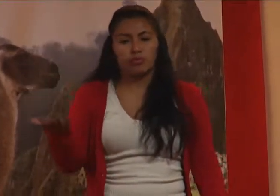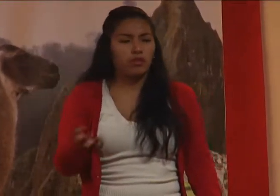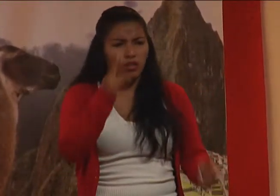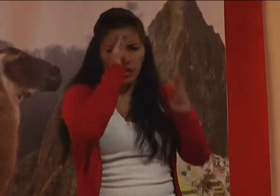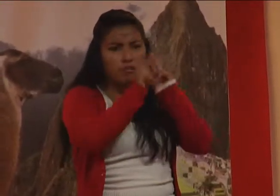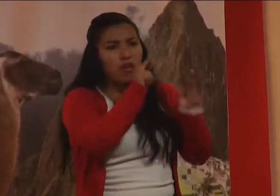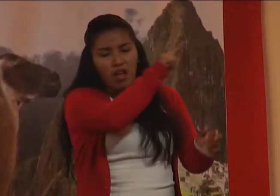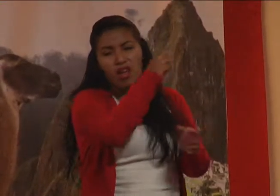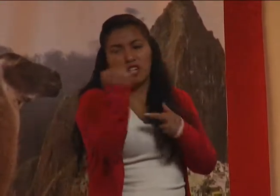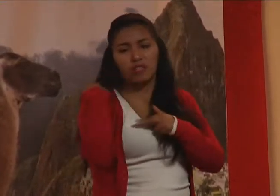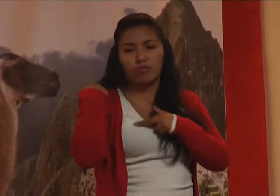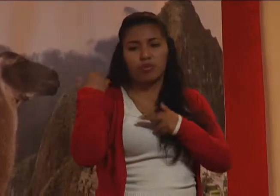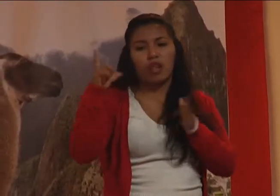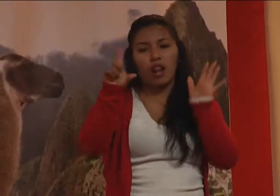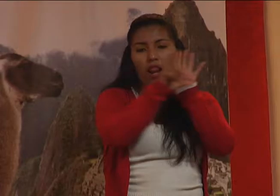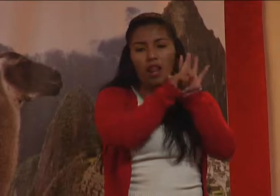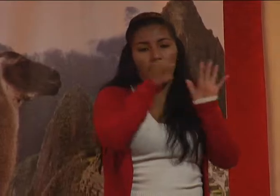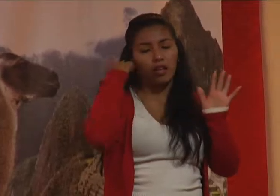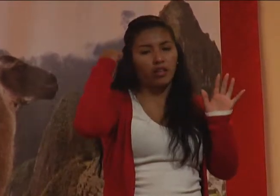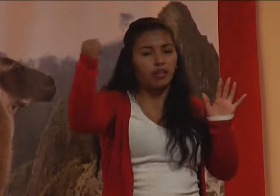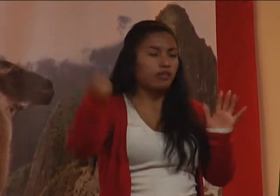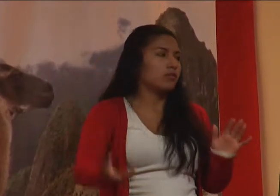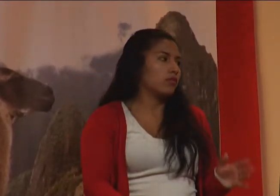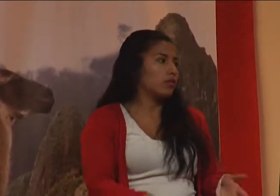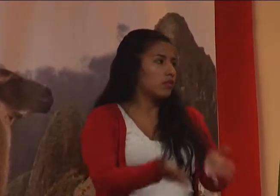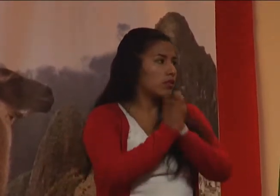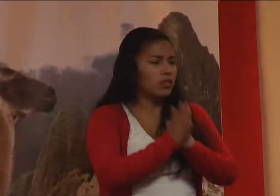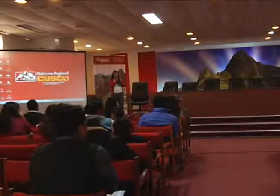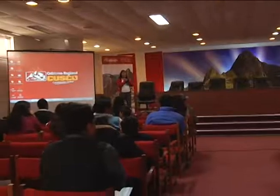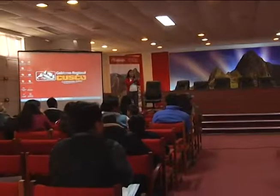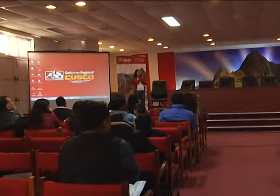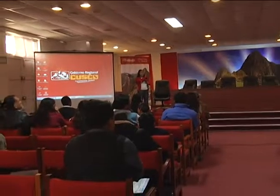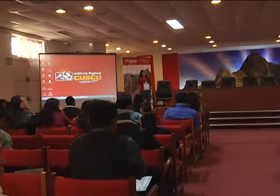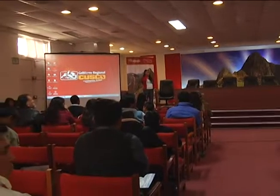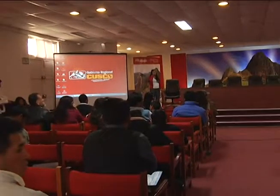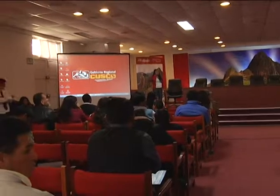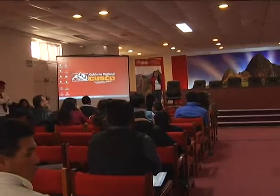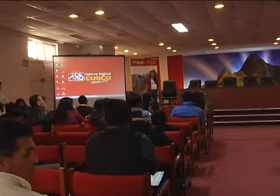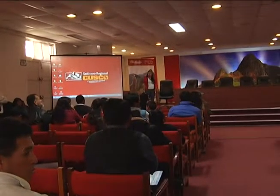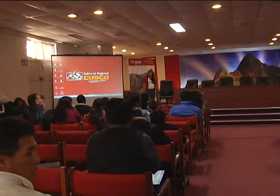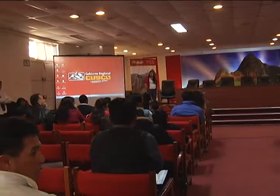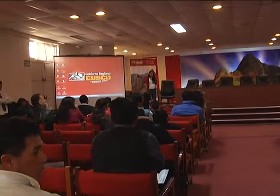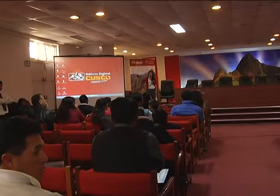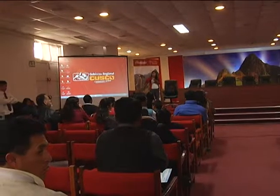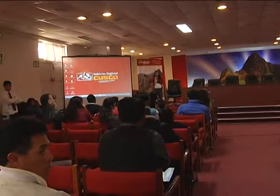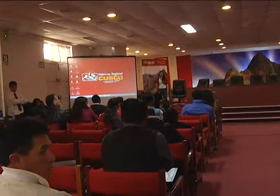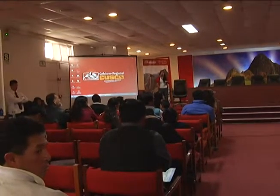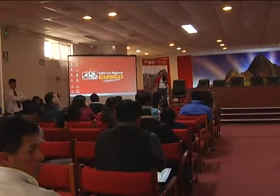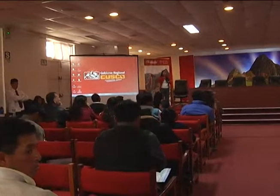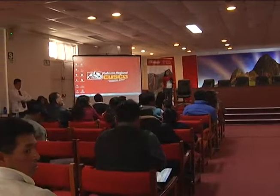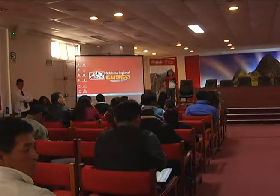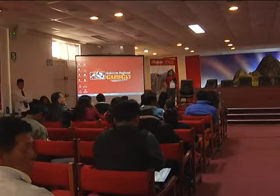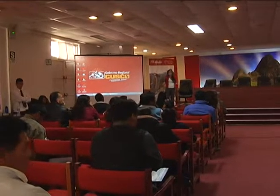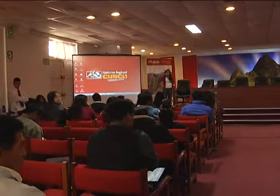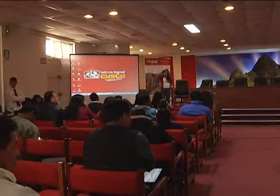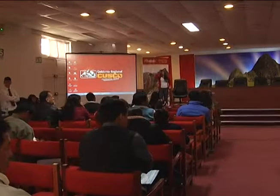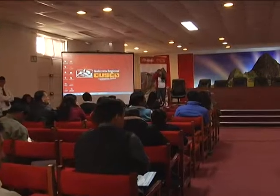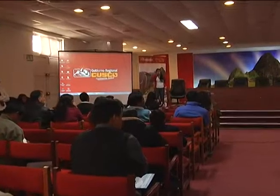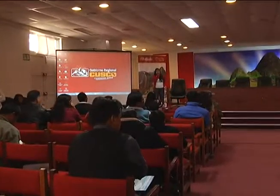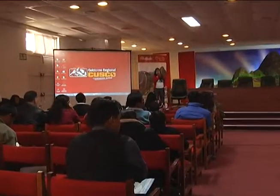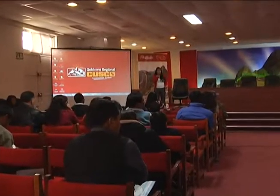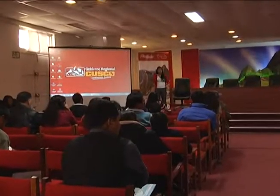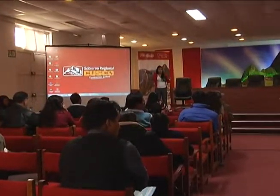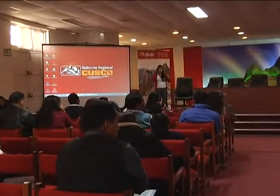se llevó adelante el primer foro de personas con habilidades diferentes, sin la presencia de las principales autoridades, a pesar que tenían